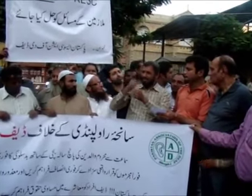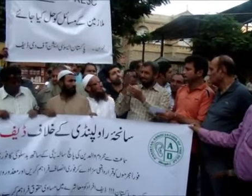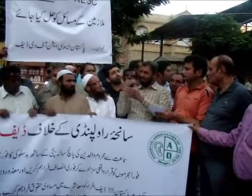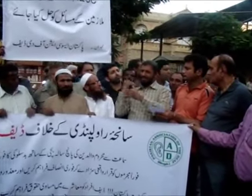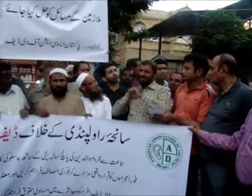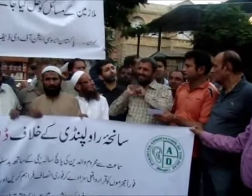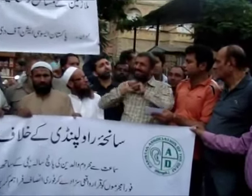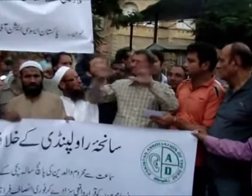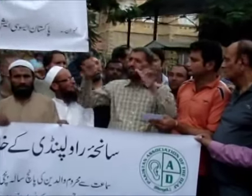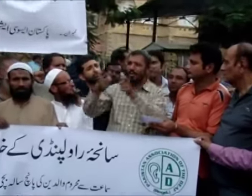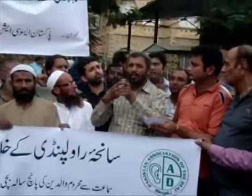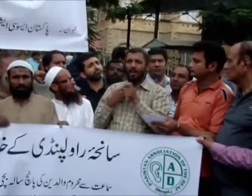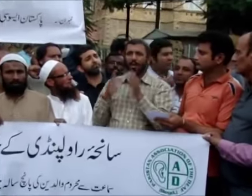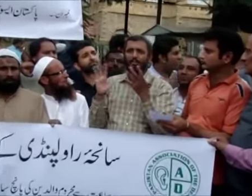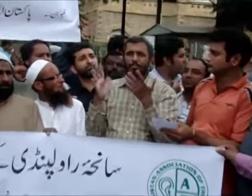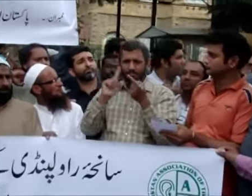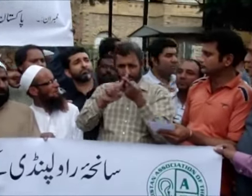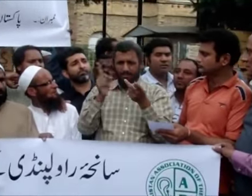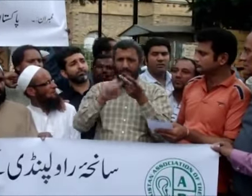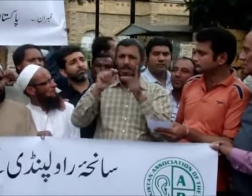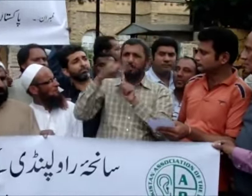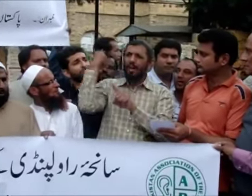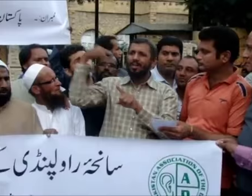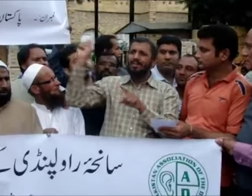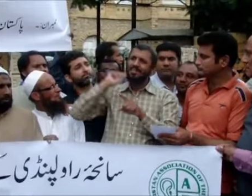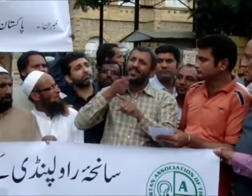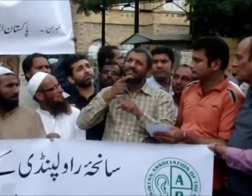इंशाल्लाह हम मुजरिम मरेंगे भी और मुजरिम जिएंगे।